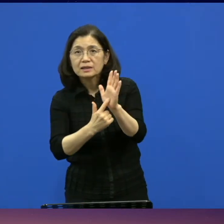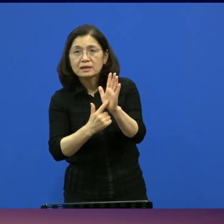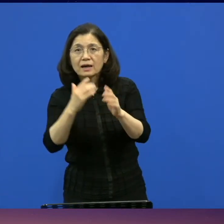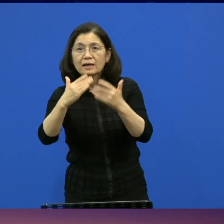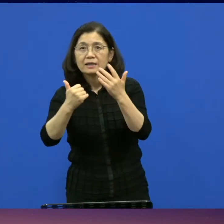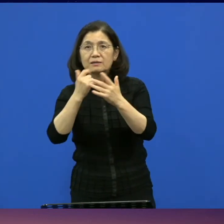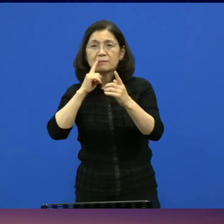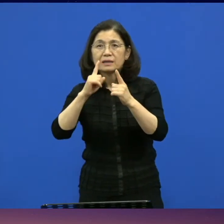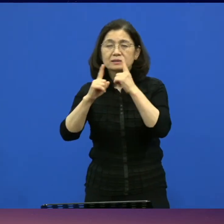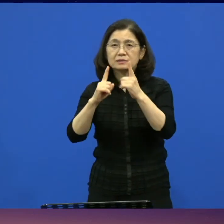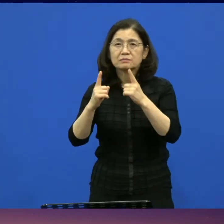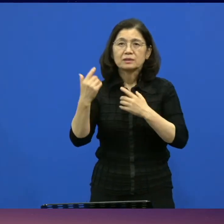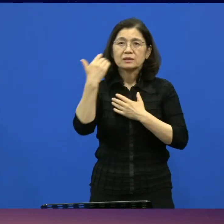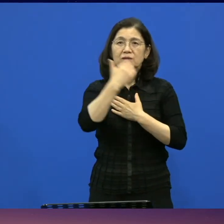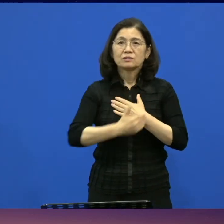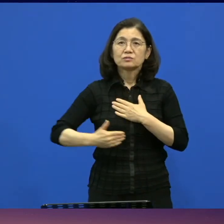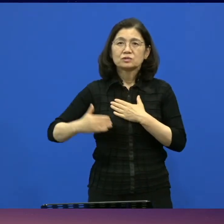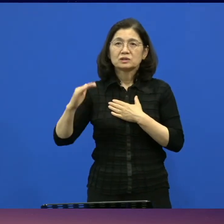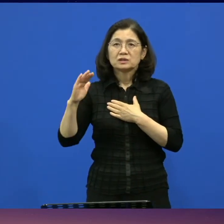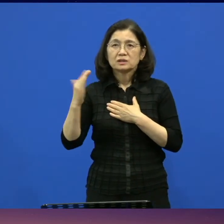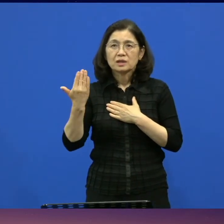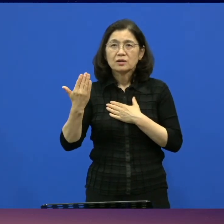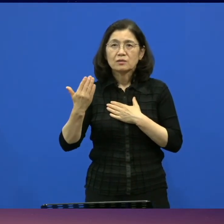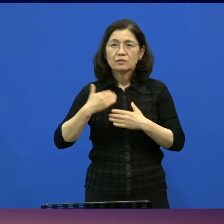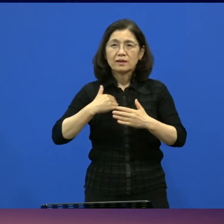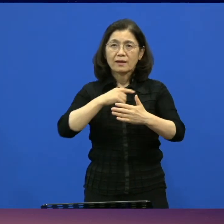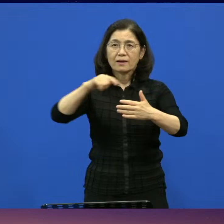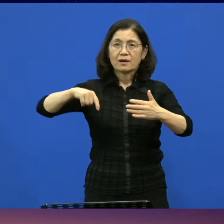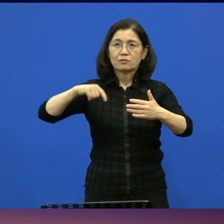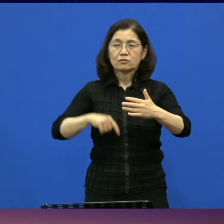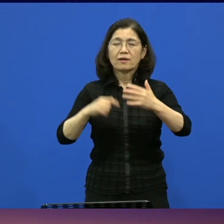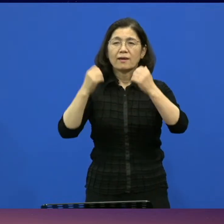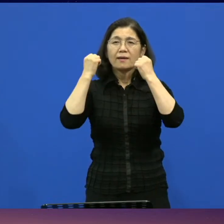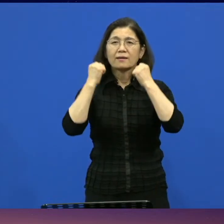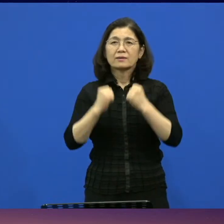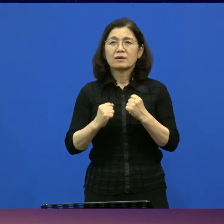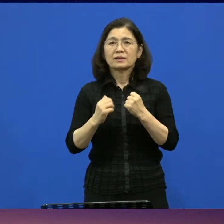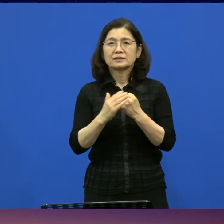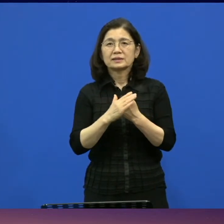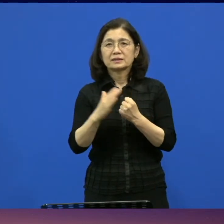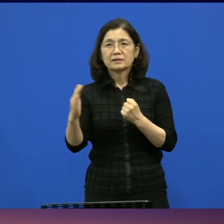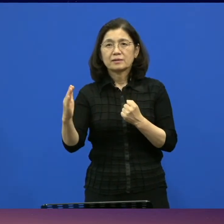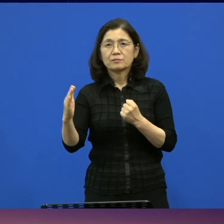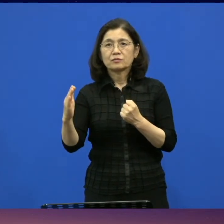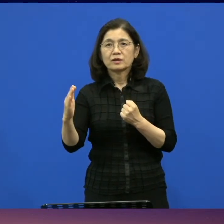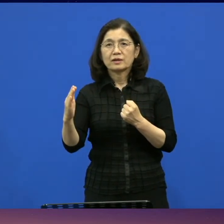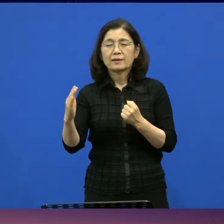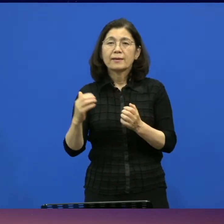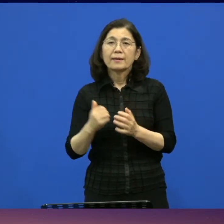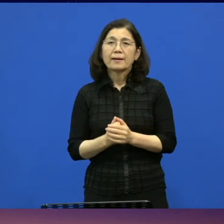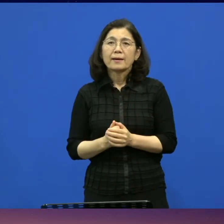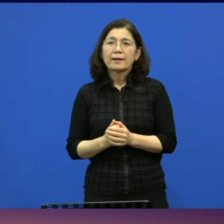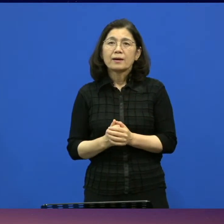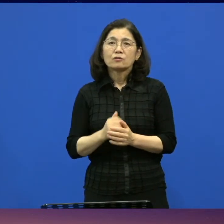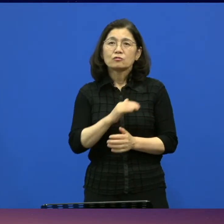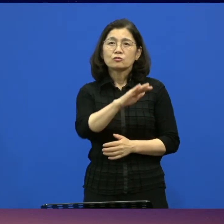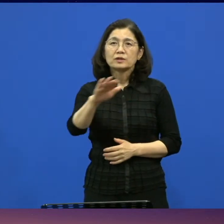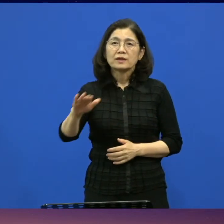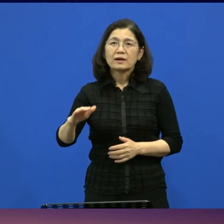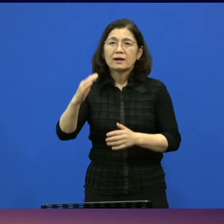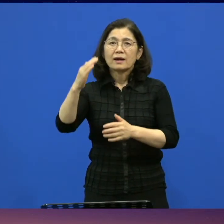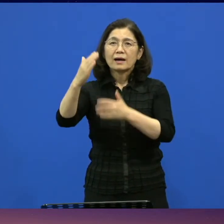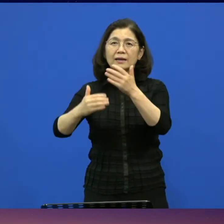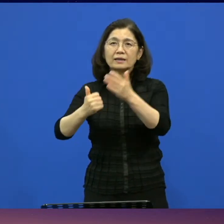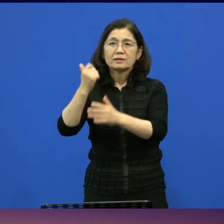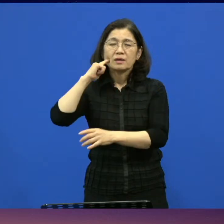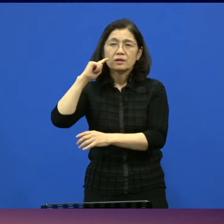말씀이 육신이 되어 우리 가운데 거하심에 우리가 그의 뭘 보여?